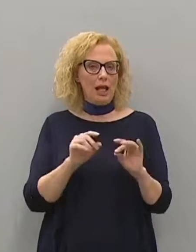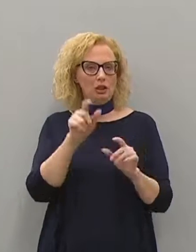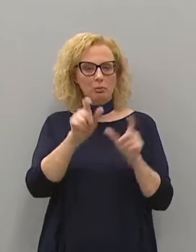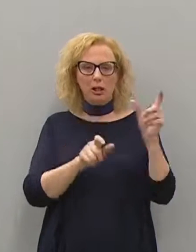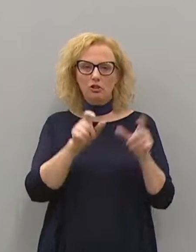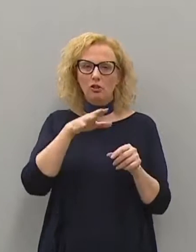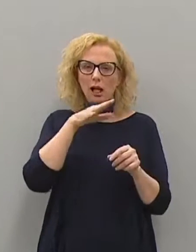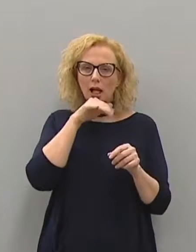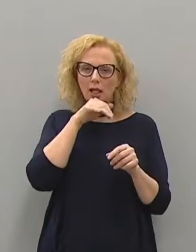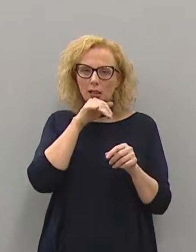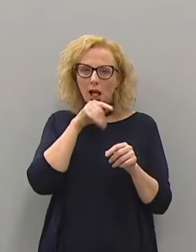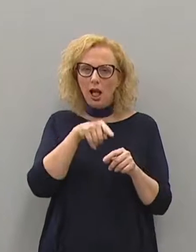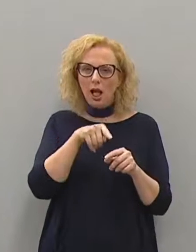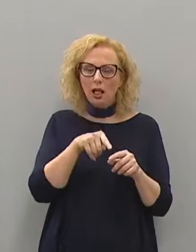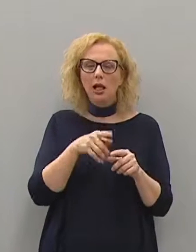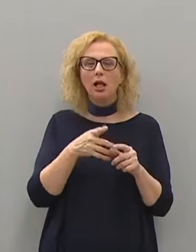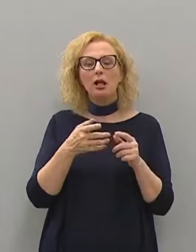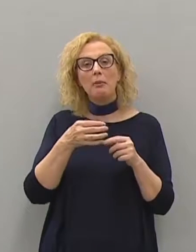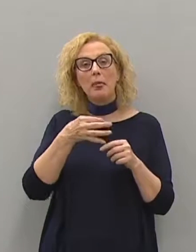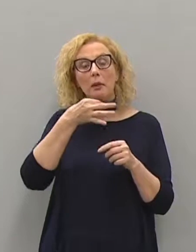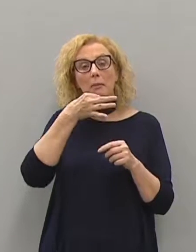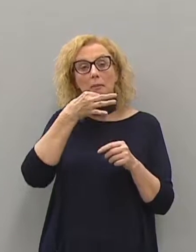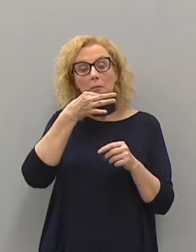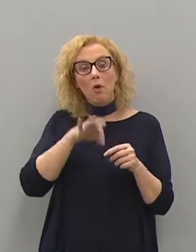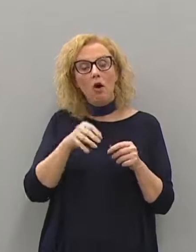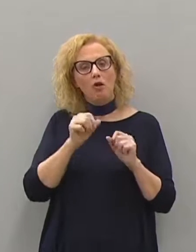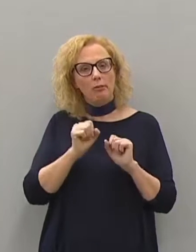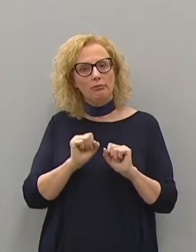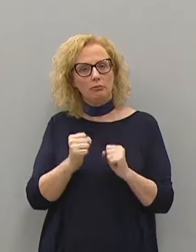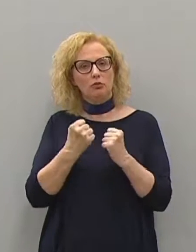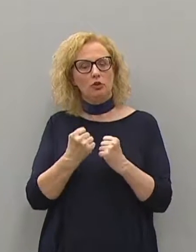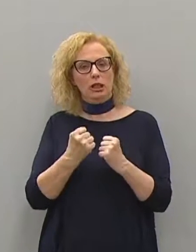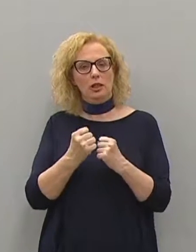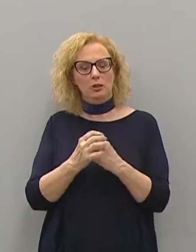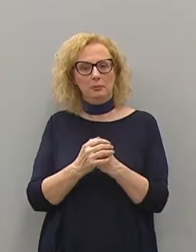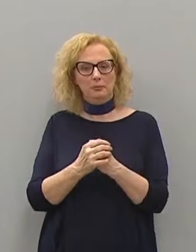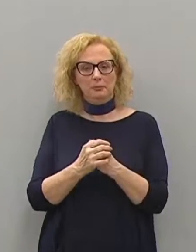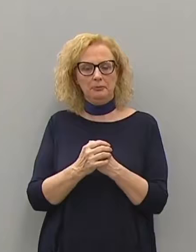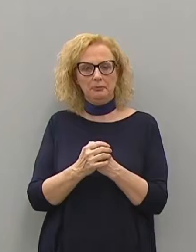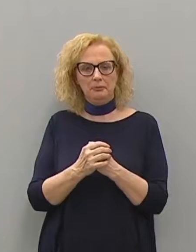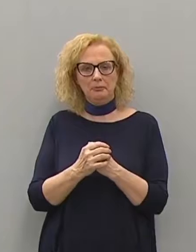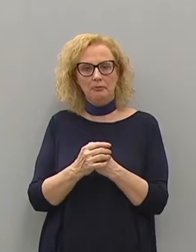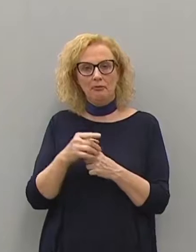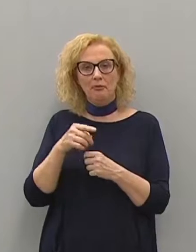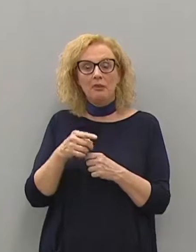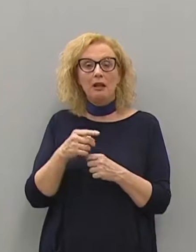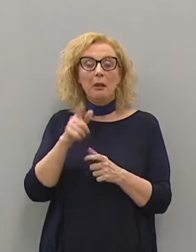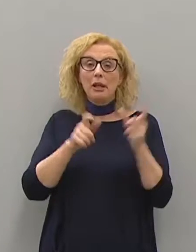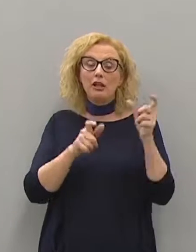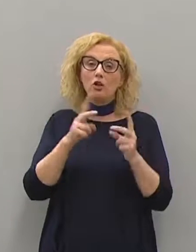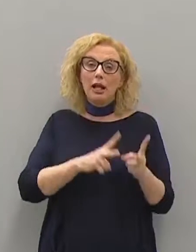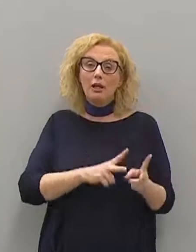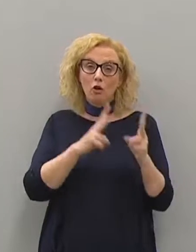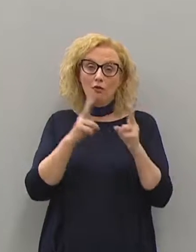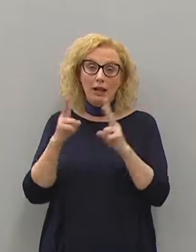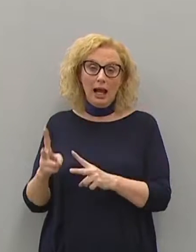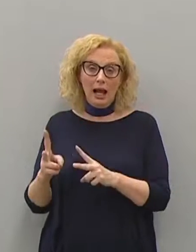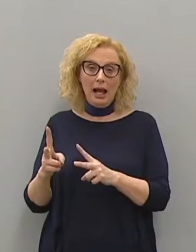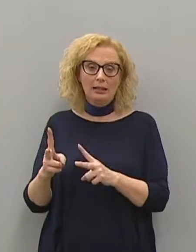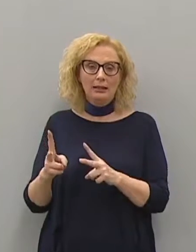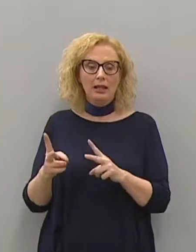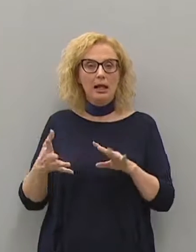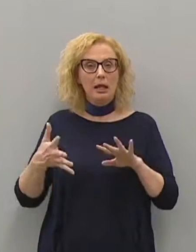persone anziane questo è uno dei nostri punti di forza in effetti i malati che vengono ricoverati mediamente